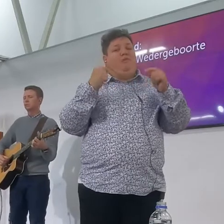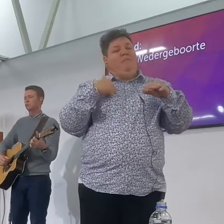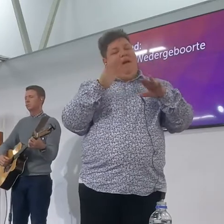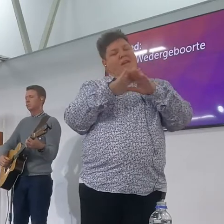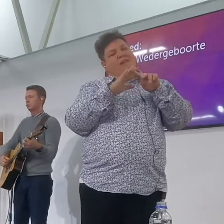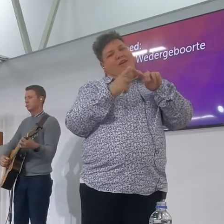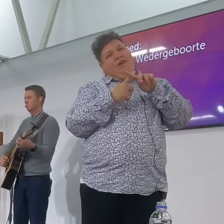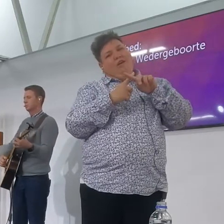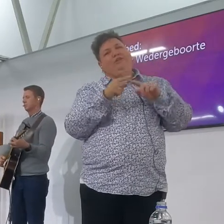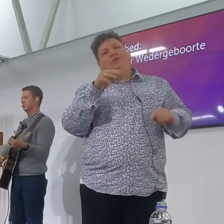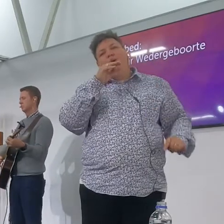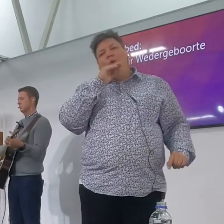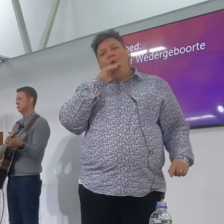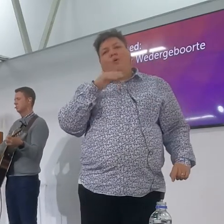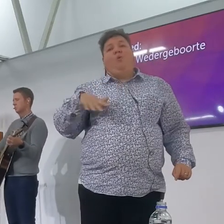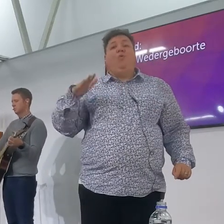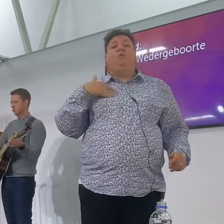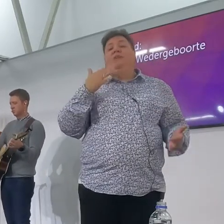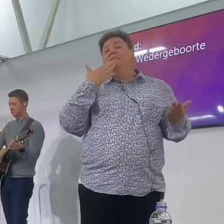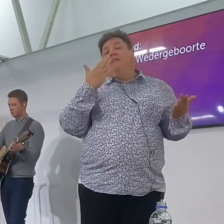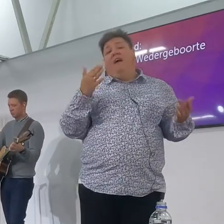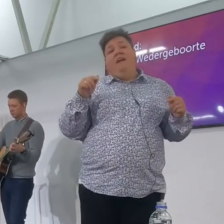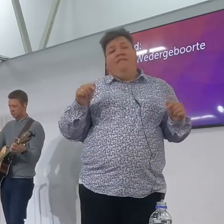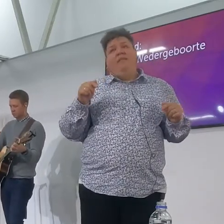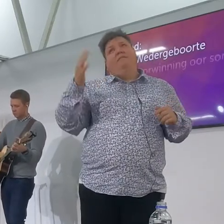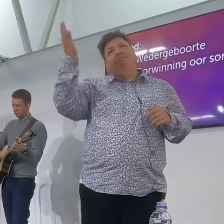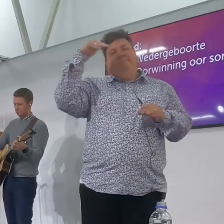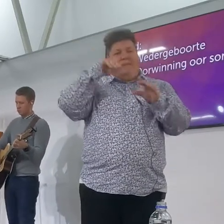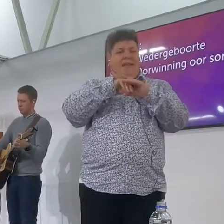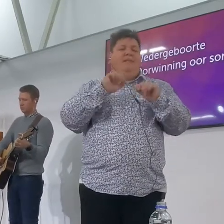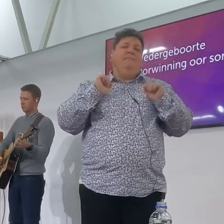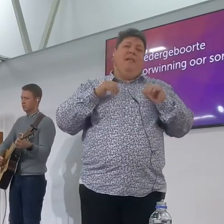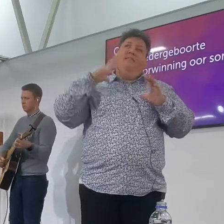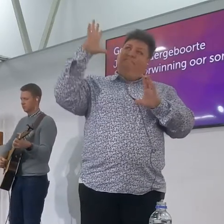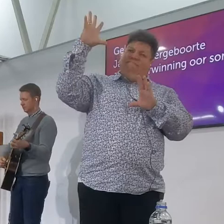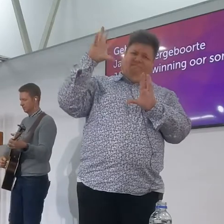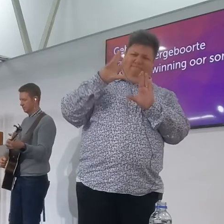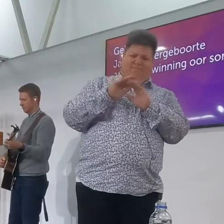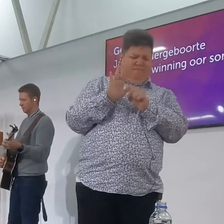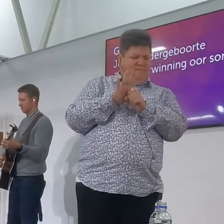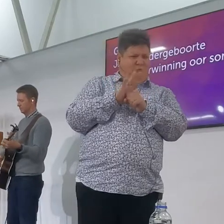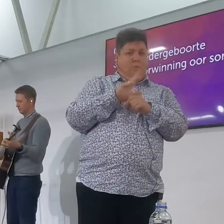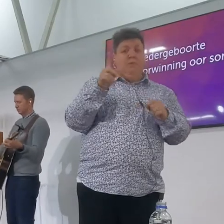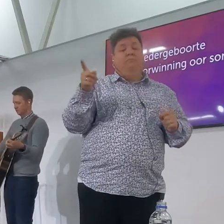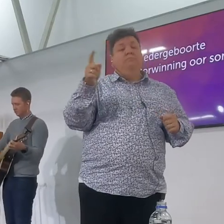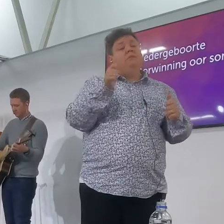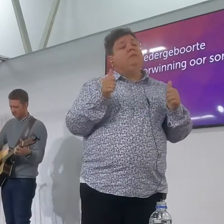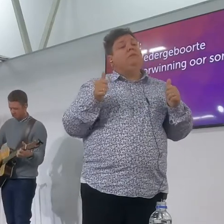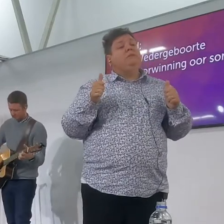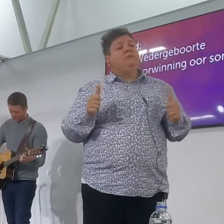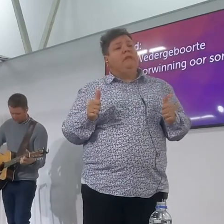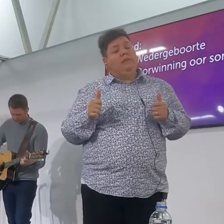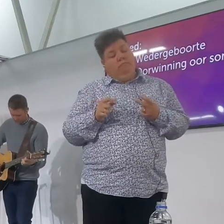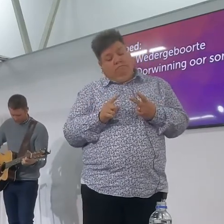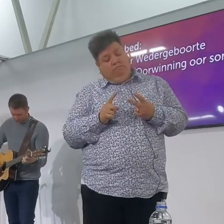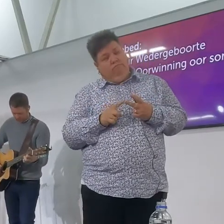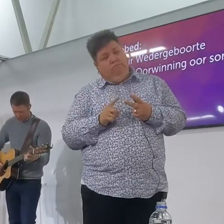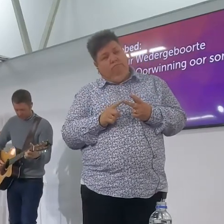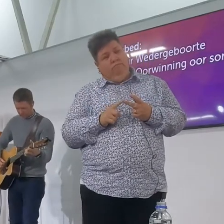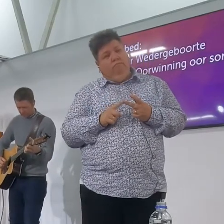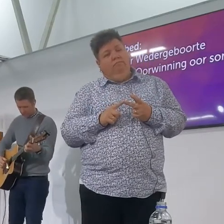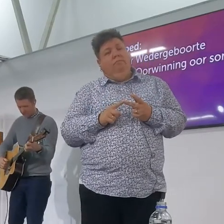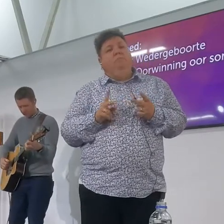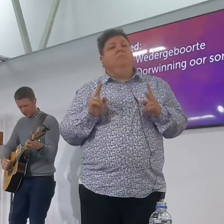genoeg. Ek kom vra vandag, kom in my lewe. Dalk sit jy vanoggend hierso en die tweede punt is van toepassing